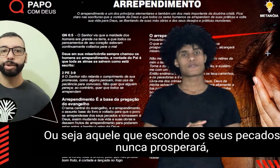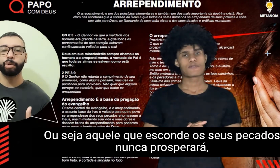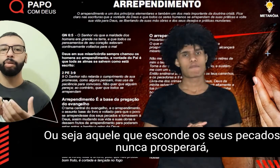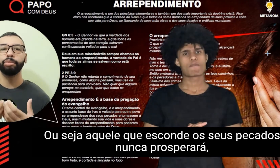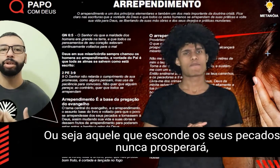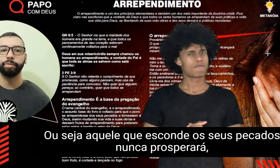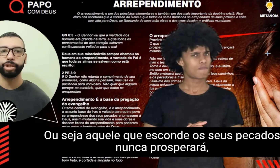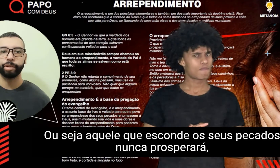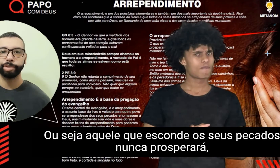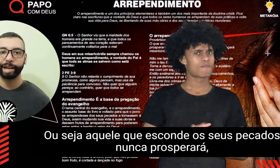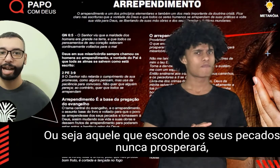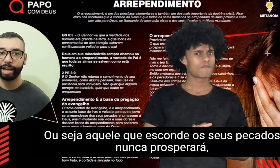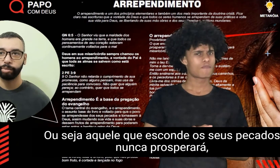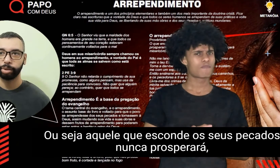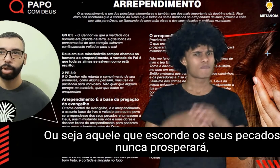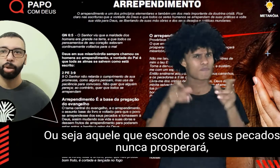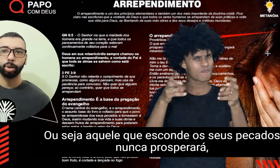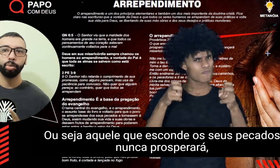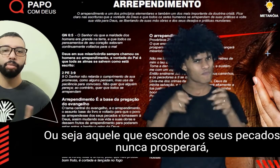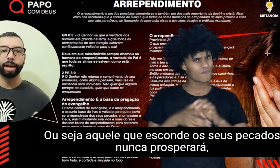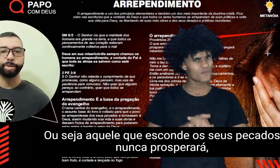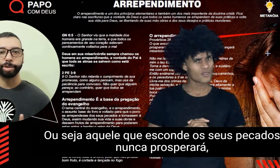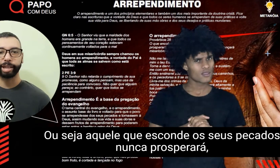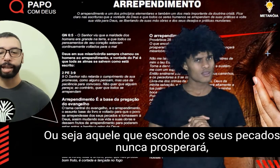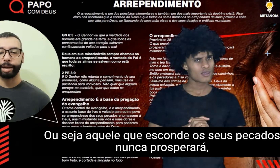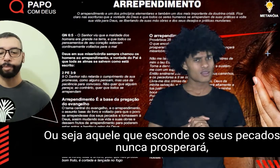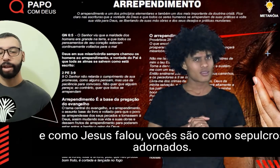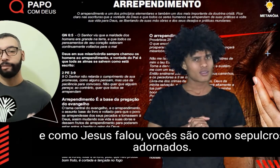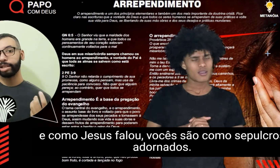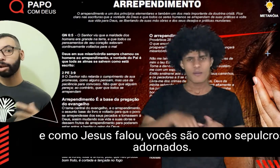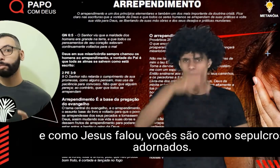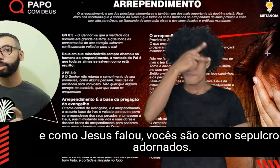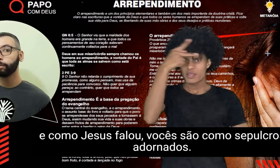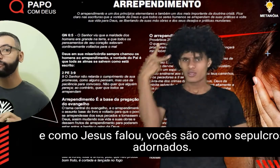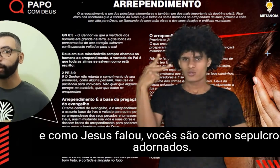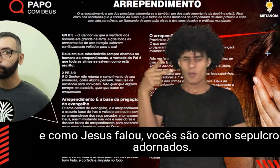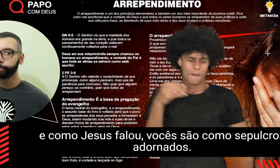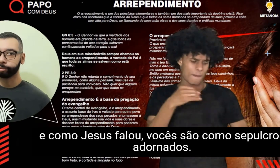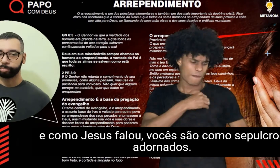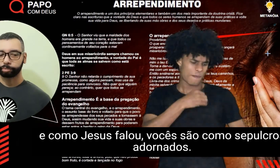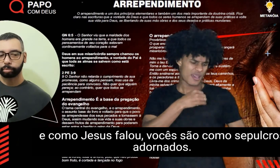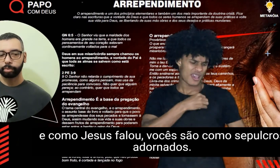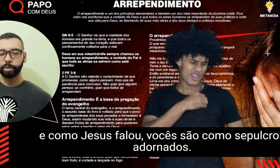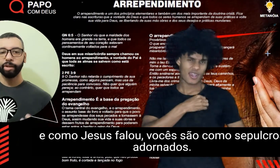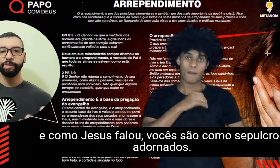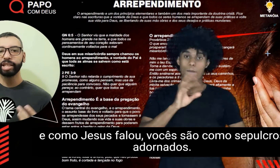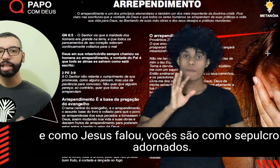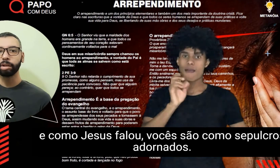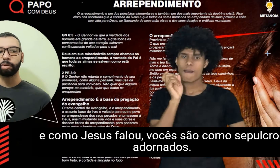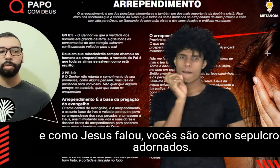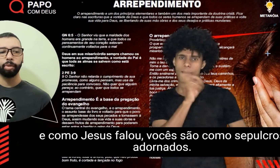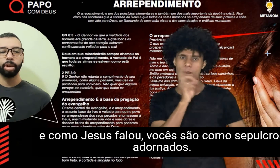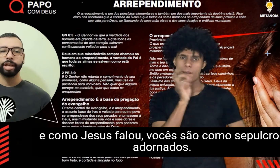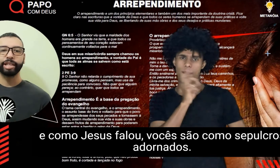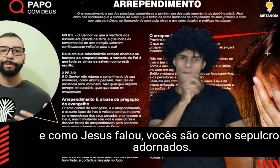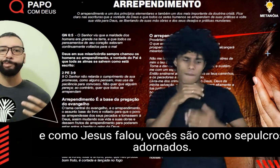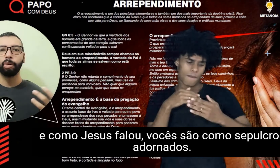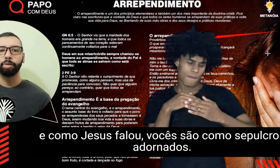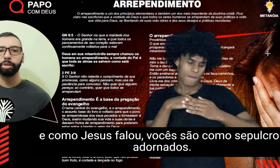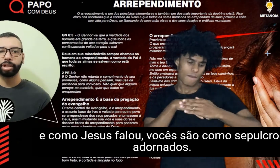que esconde os seus pecados, nunca prosperará. Vai ser como Jesus falou: vocês são